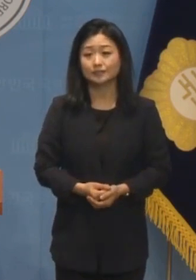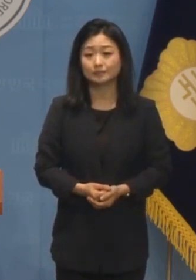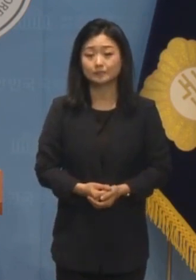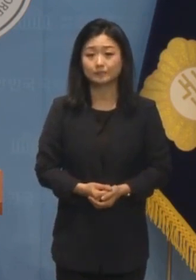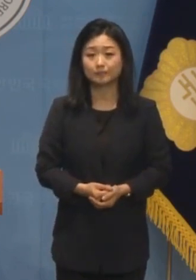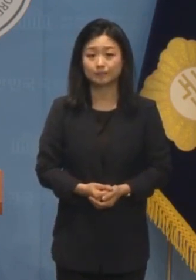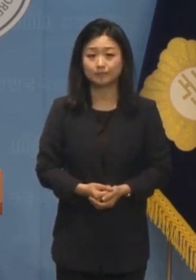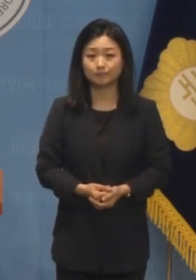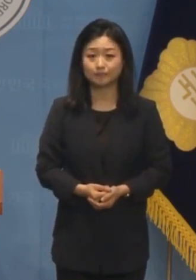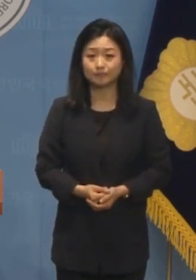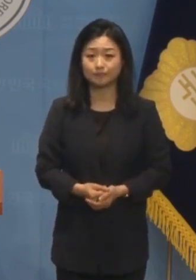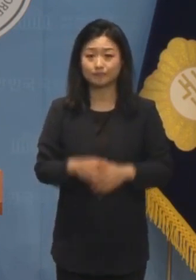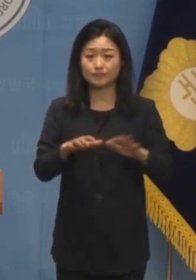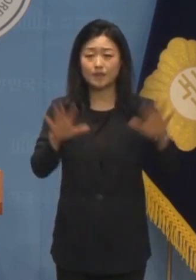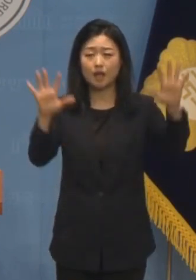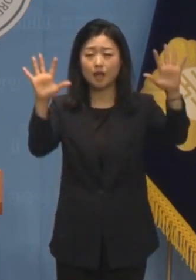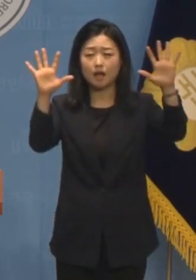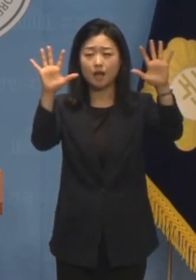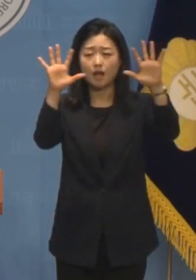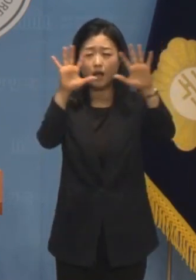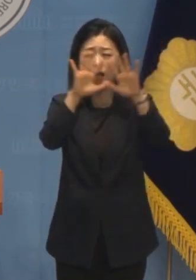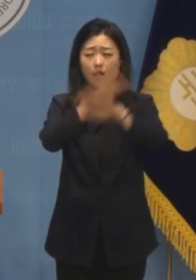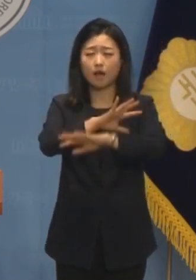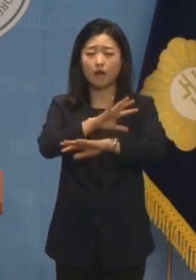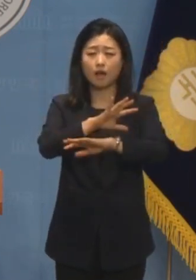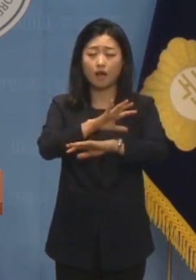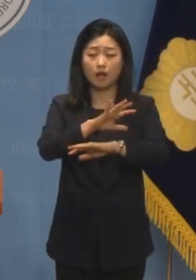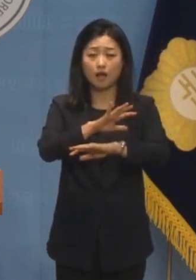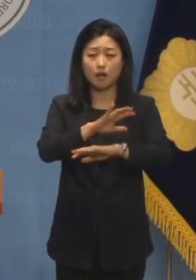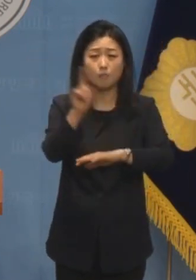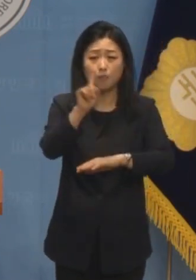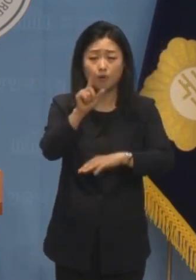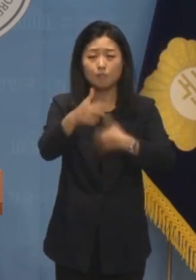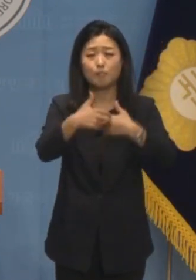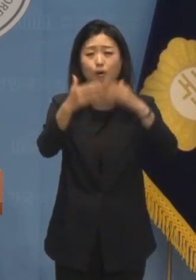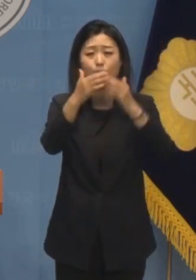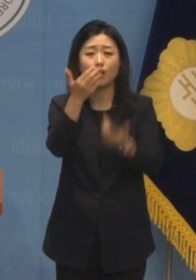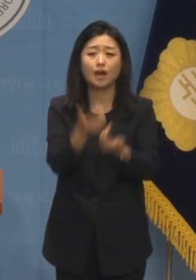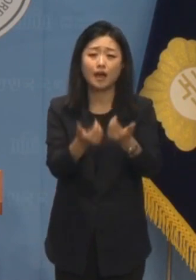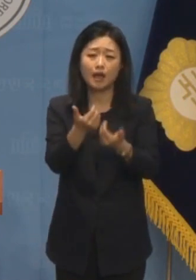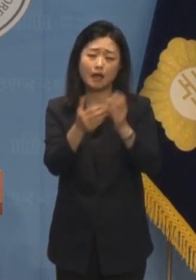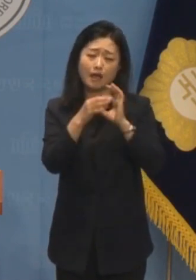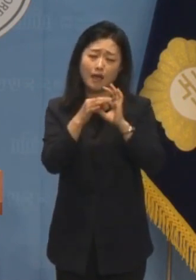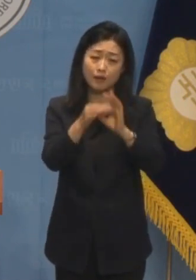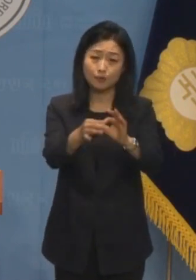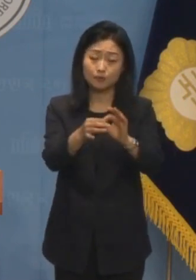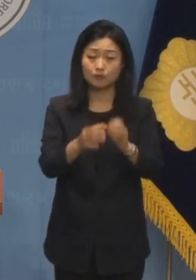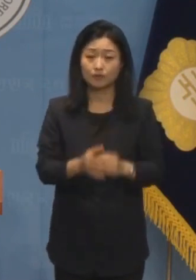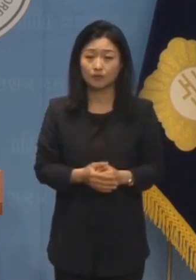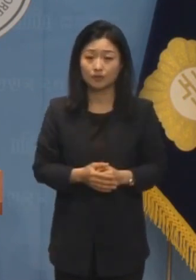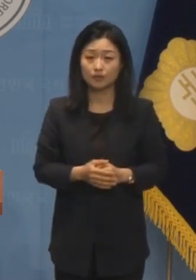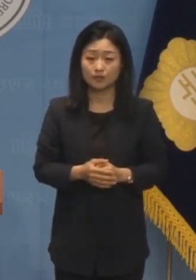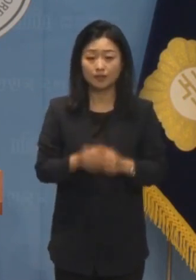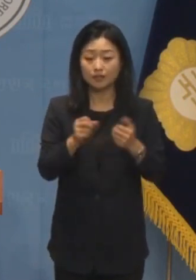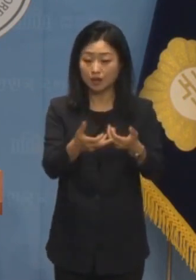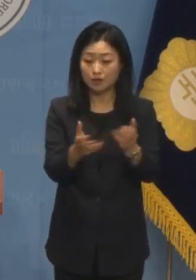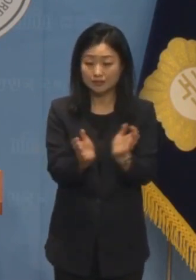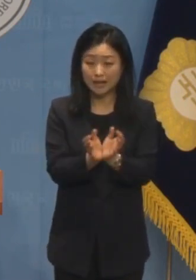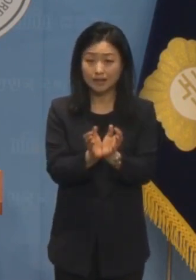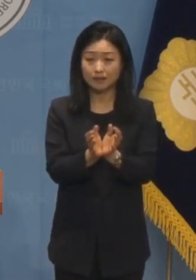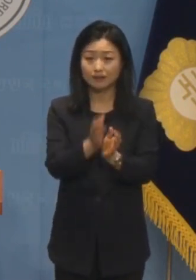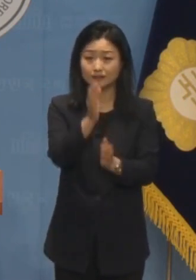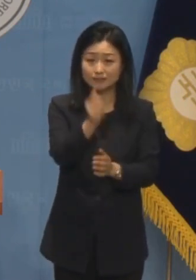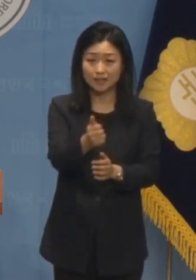터널의 끝조차 보이지 않는 아한 의료 대란에 지지율 바닥 정권 책임자들이 한가하게 독대